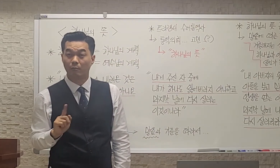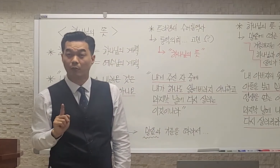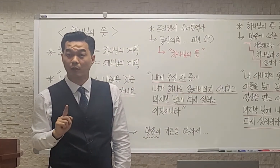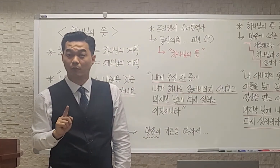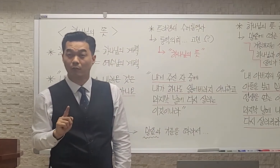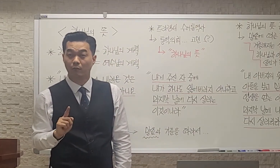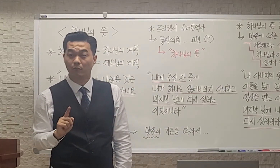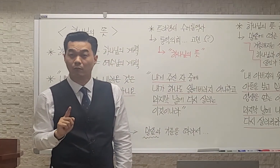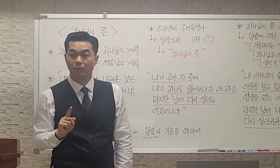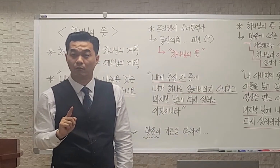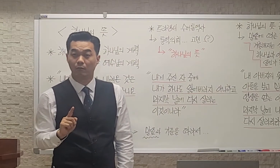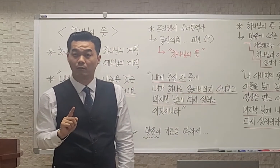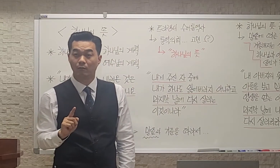뭐예요?